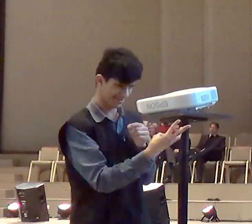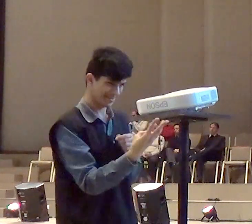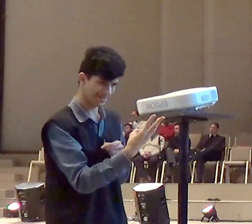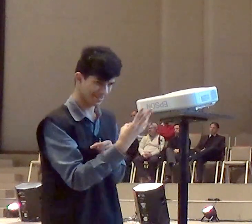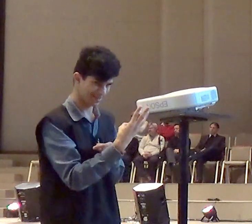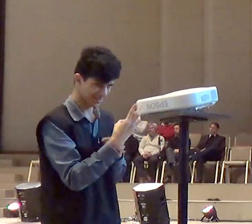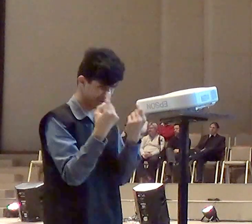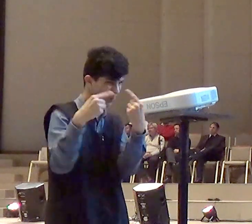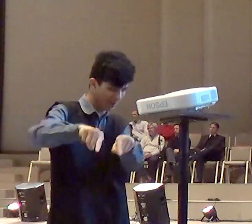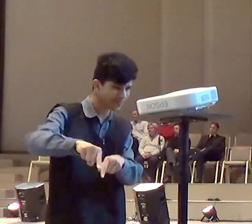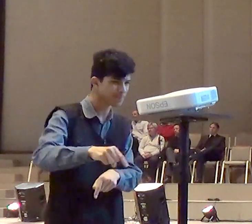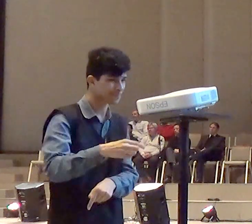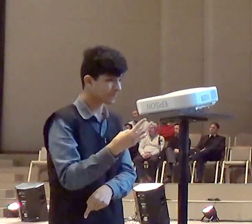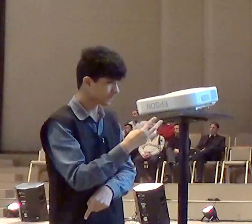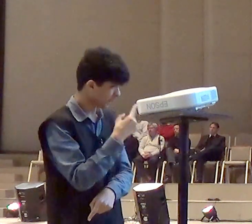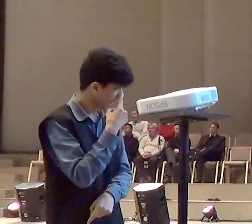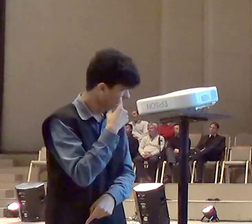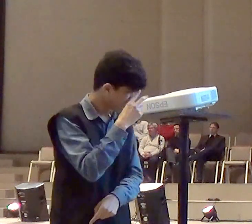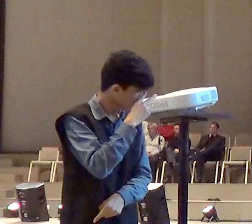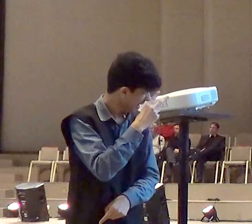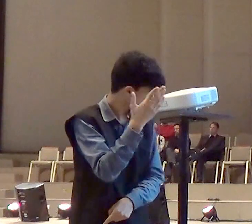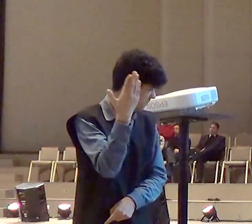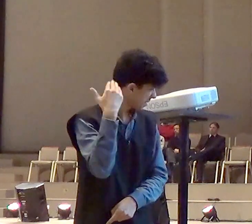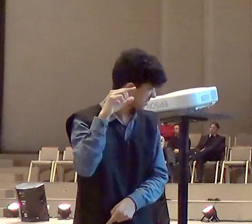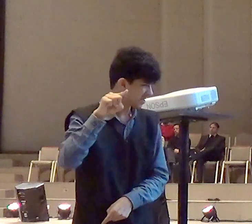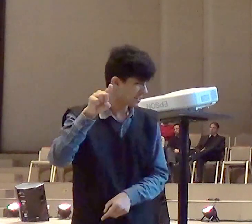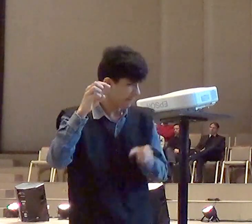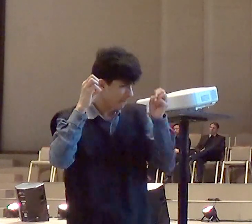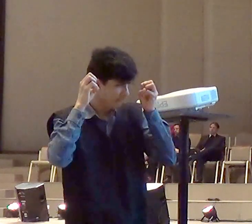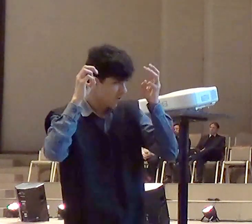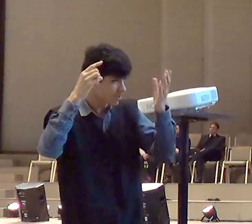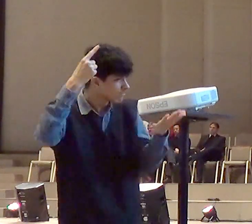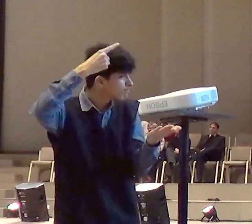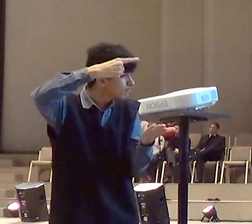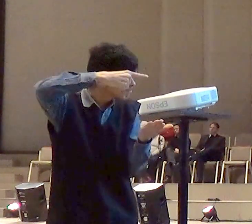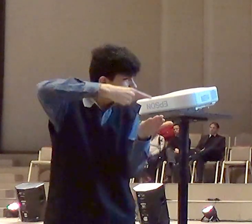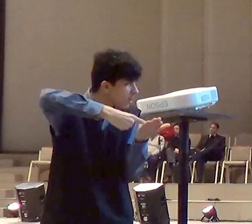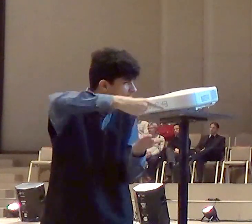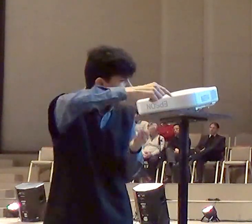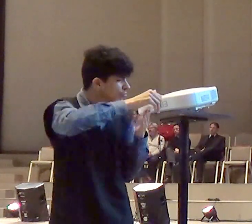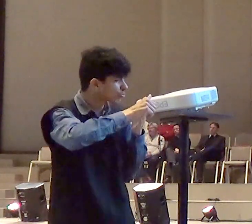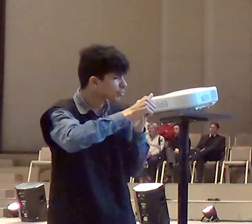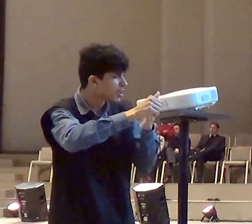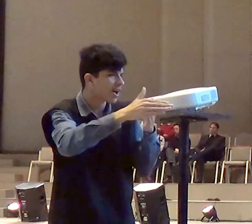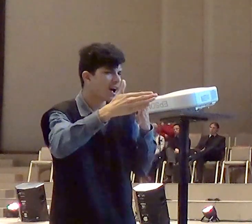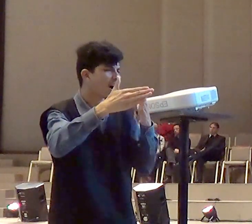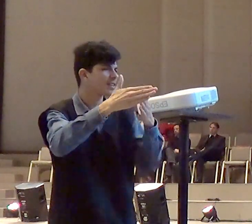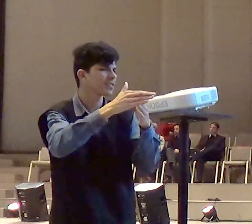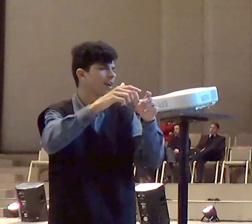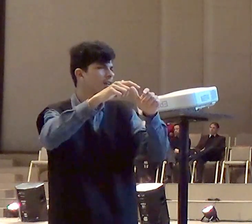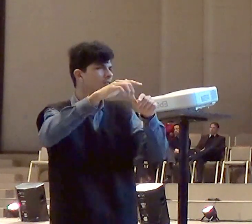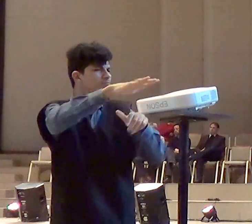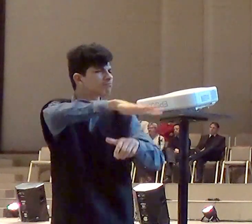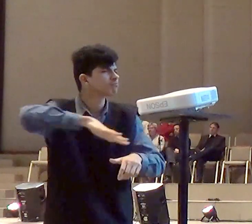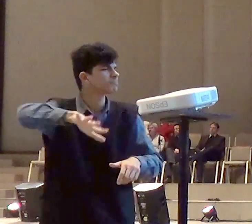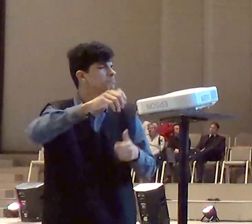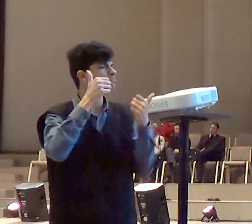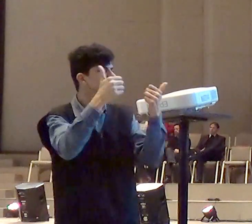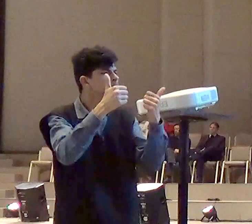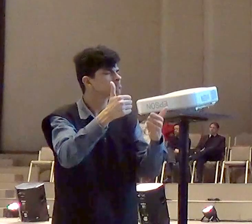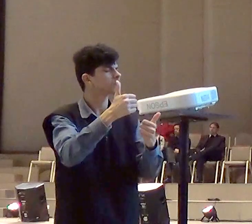Moisés prometeu que levaria a gente para Terra Prometida para terra que mana leite e